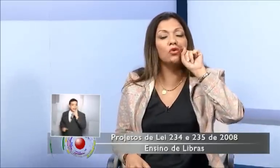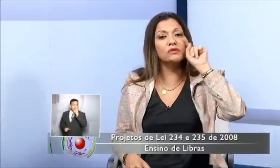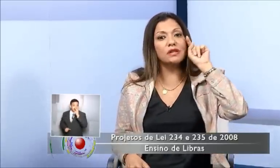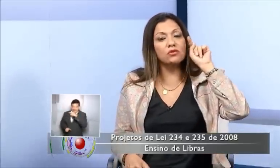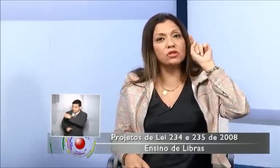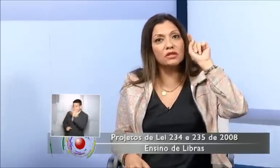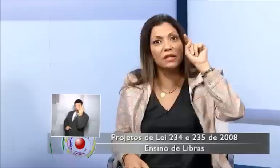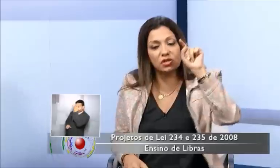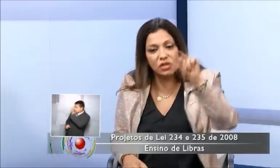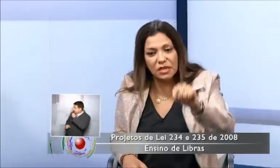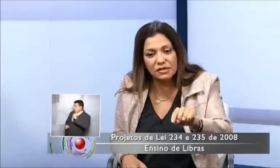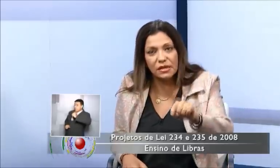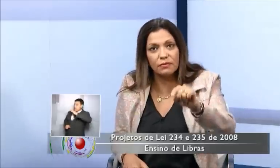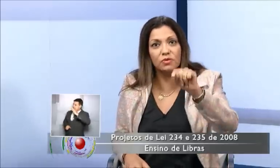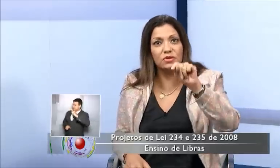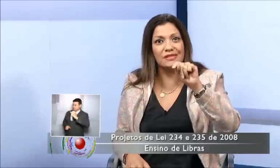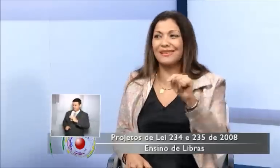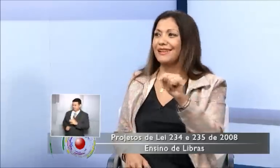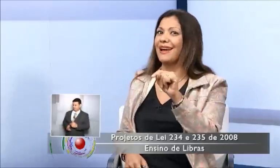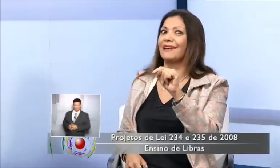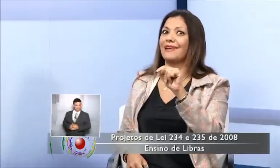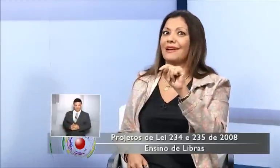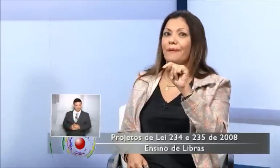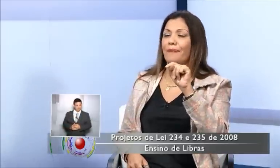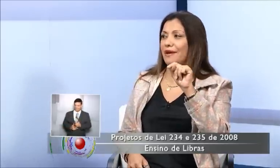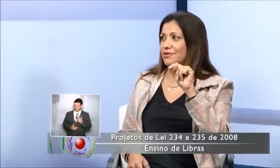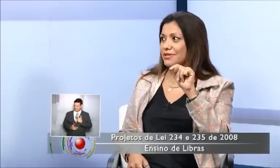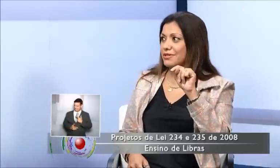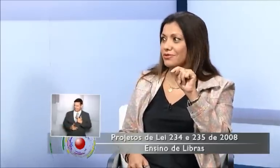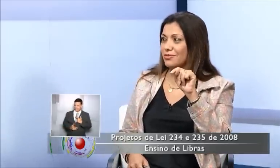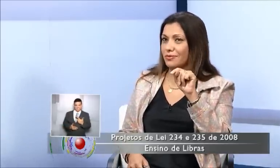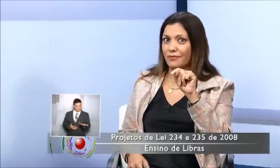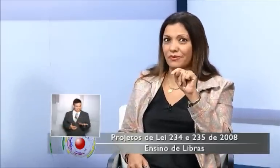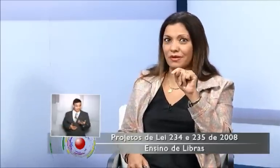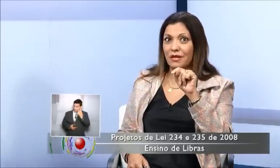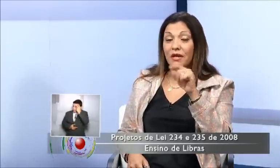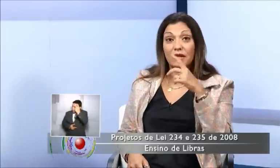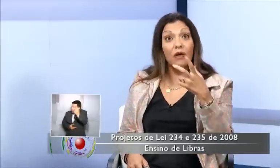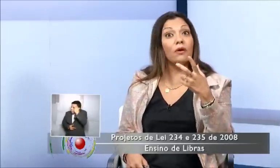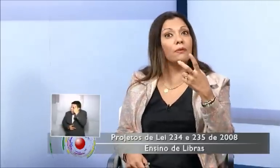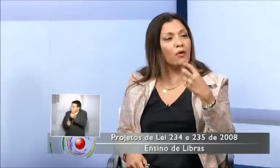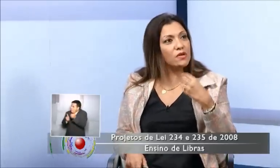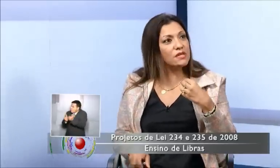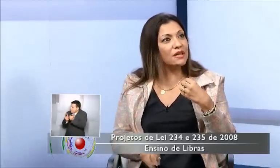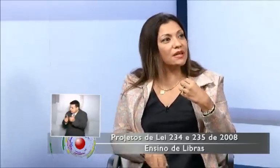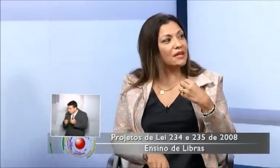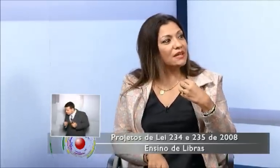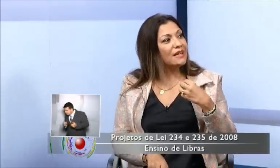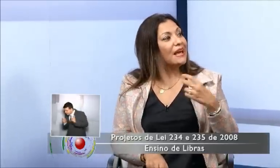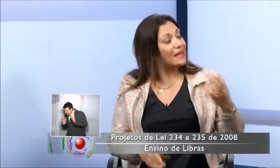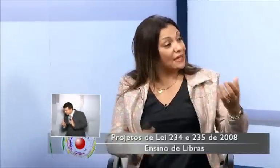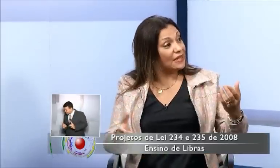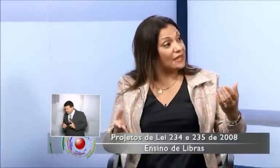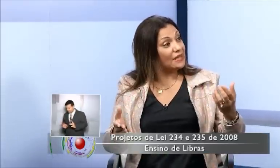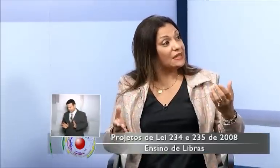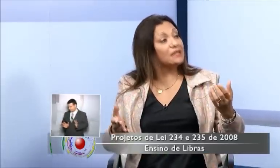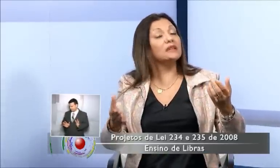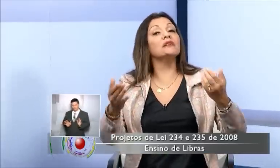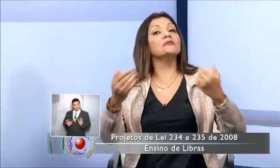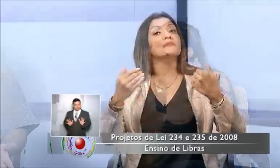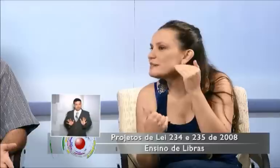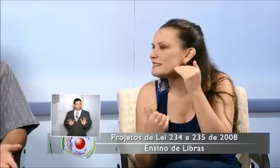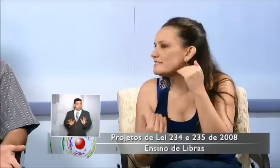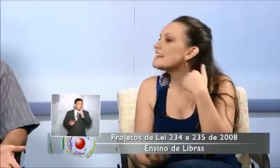muda, o conceito de inteligência muda. Será que ele é capaz disso? Então, é uma coisa que... A gente já menospreza,